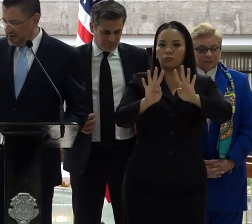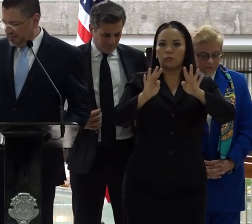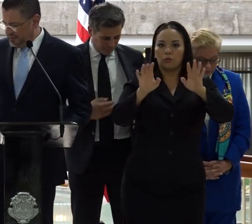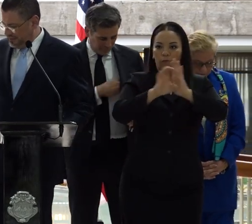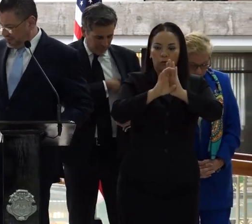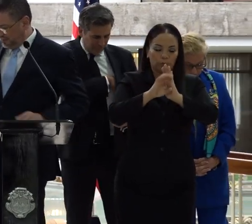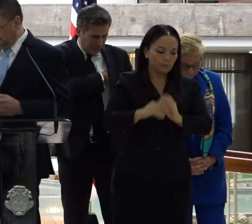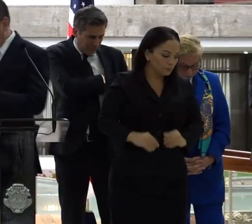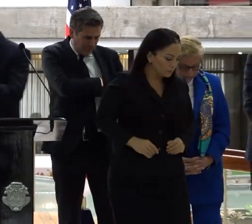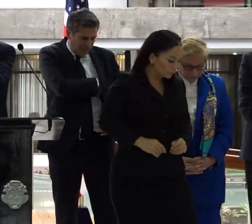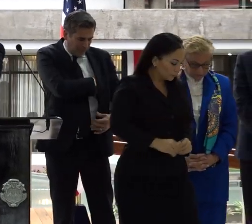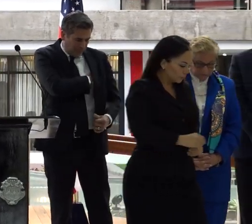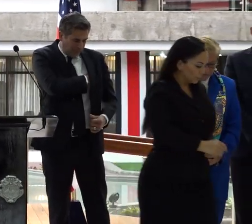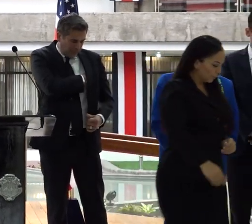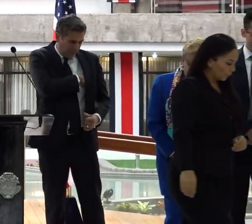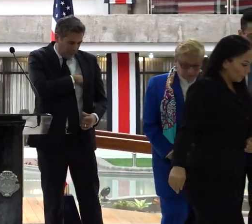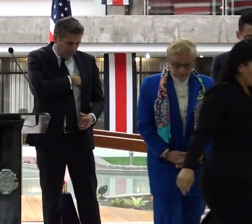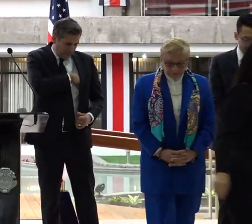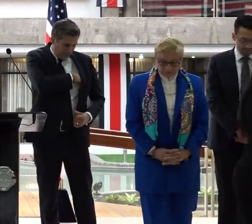oficial.